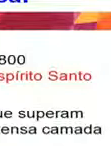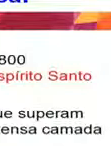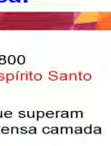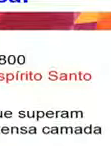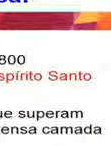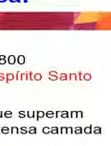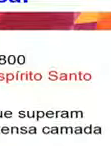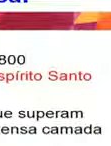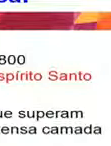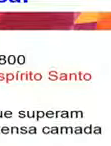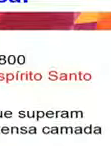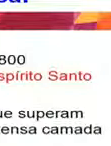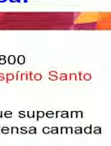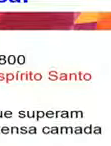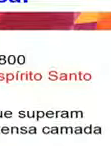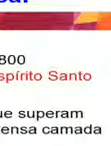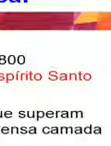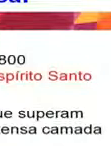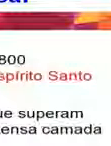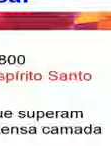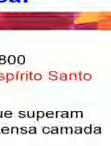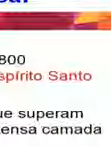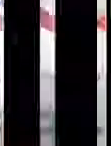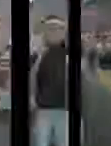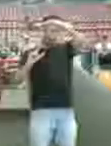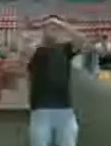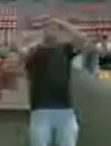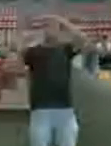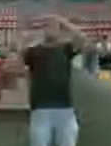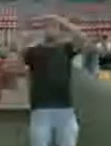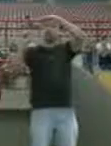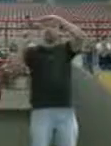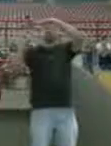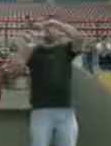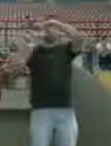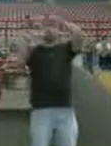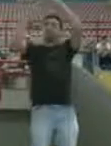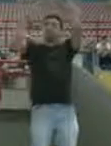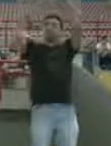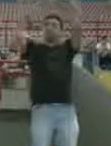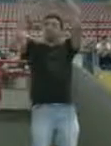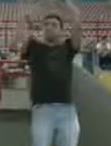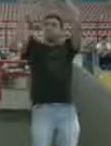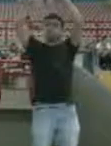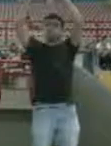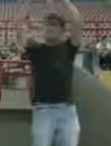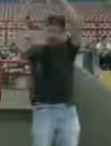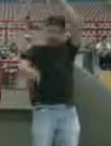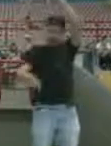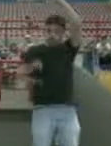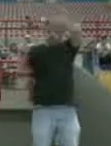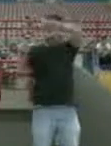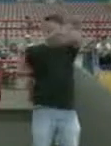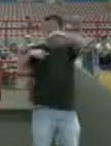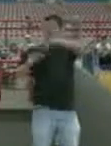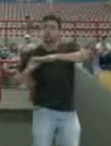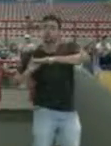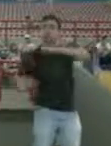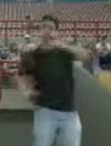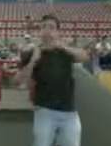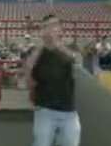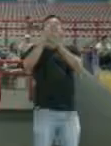é pré-sal, sal, pós-sal, sedimento e tem o mar. Que tudo indica que essa camada de sal tenha sido formada pela separação